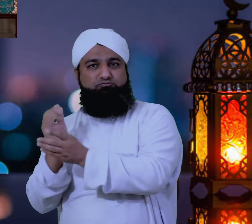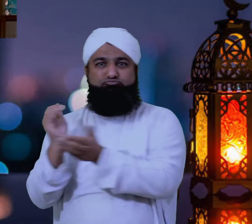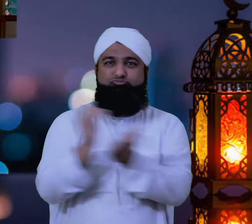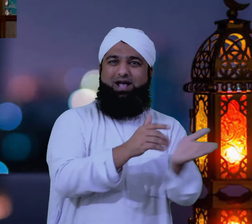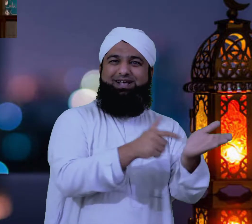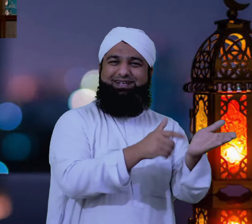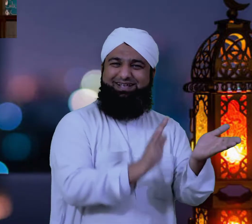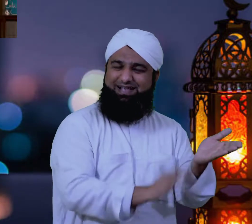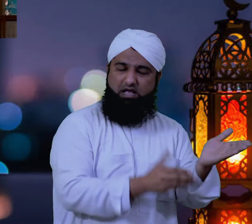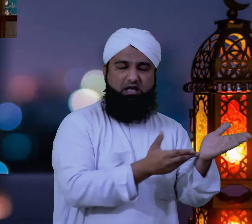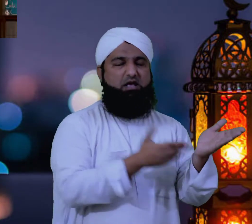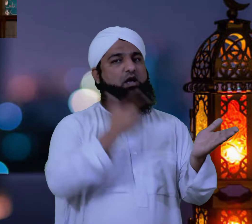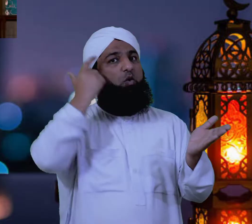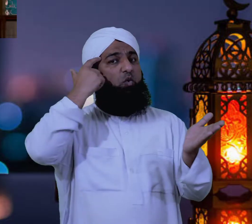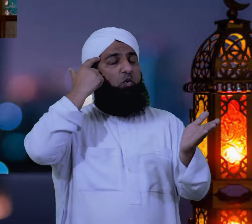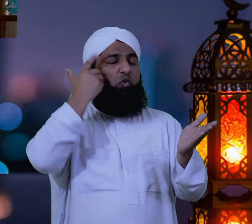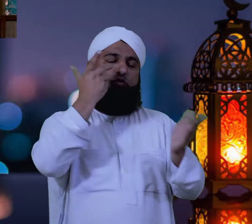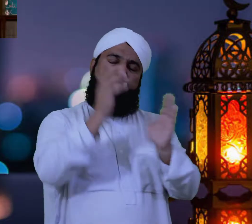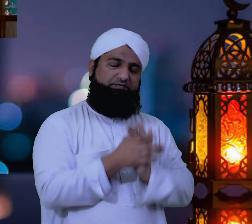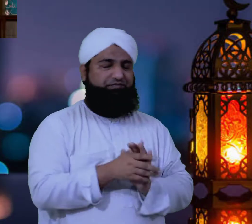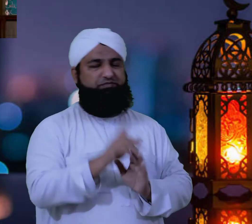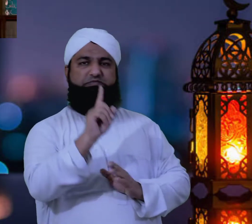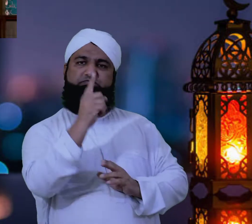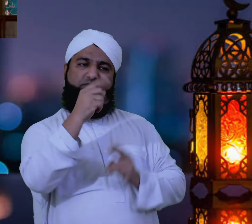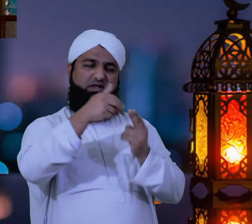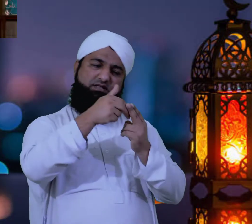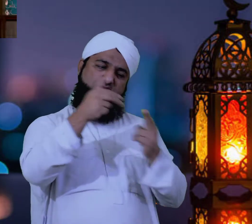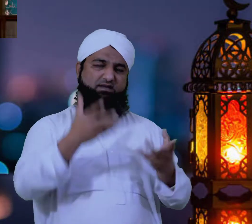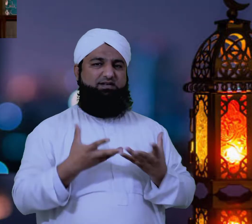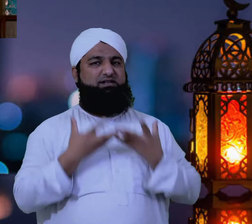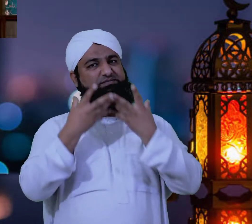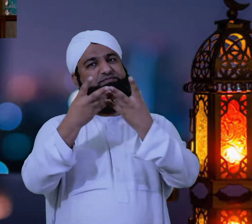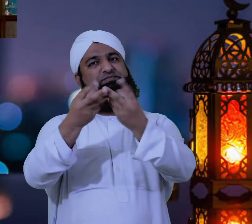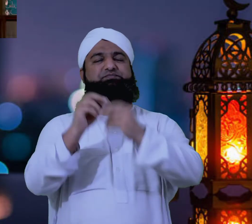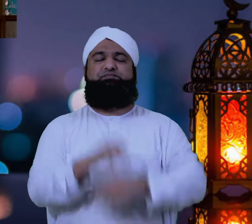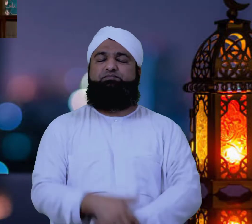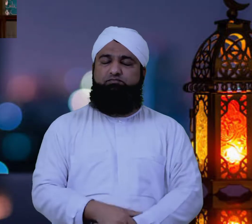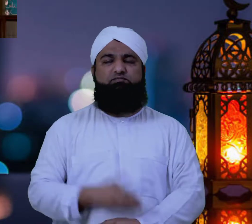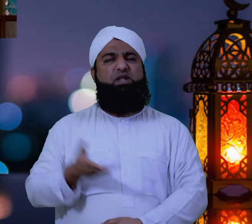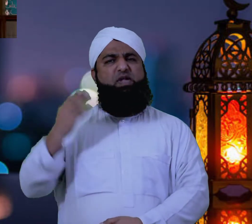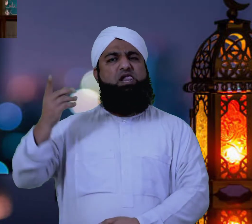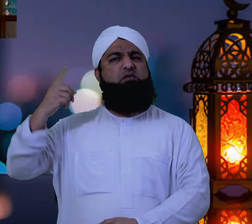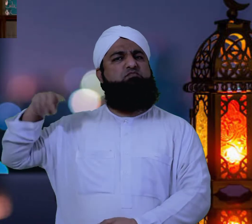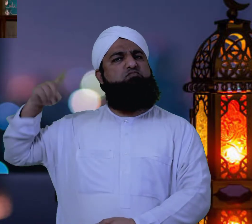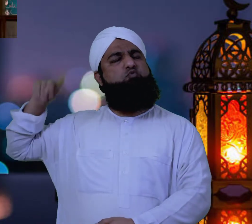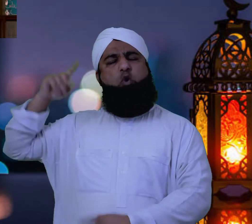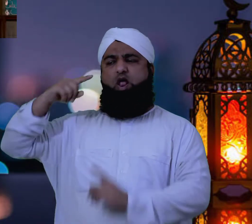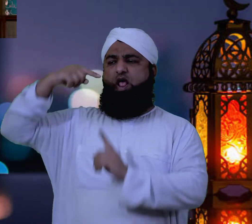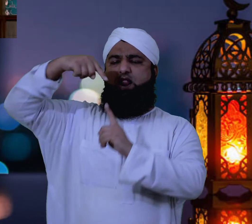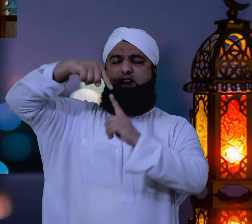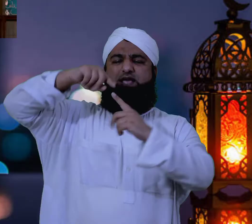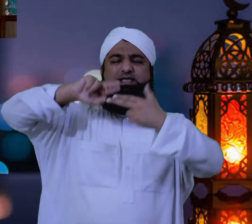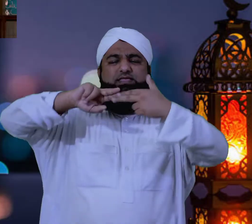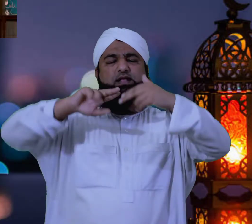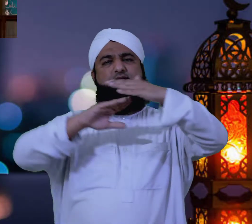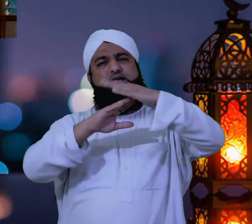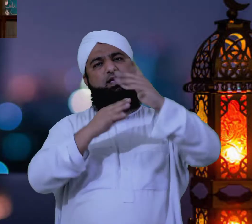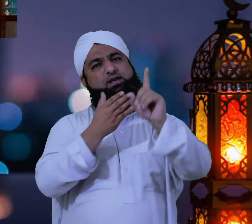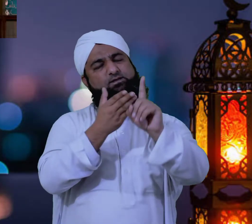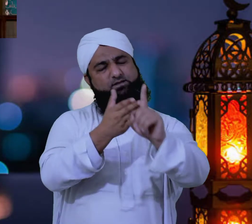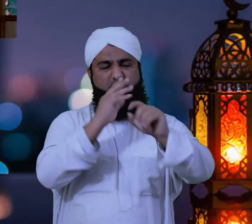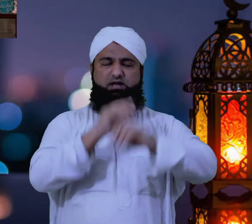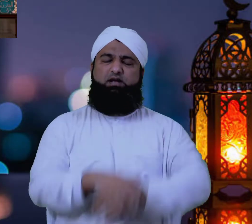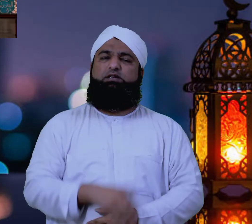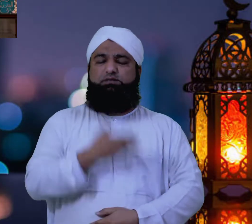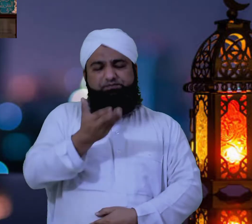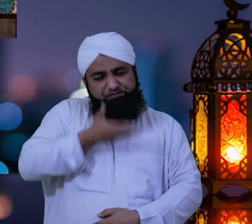مالک ہیں۔ آپ کا ایک اور واقعہ پیش کرتا ہوں۔ علامہ جلال الدین سیوطی شافعی رحمۃ اللہ علیہ بیان